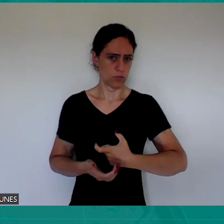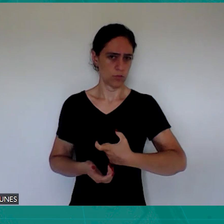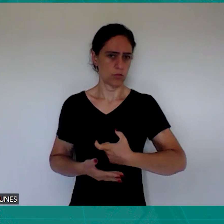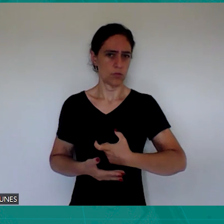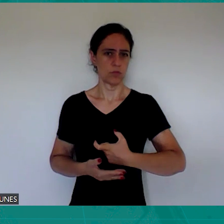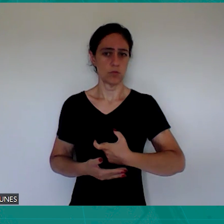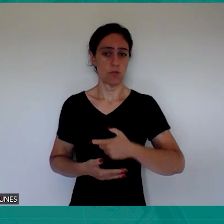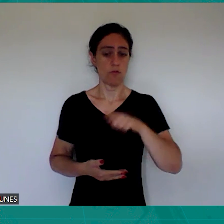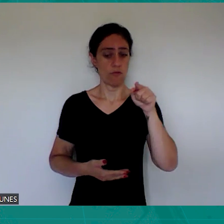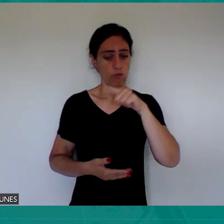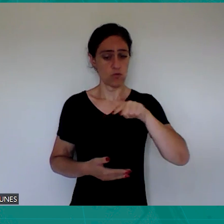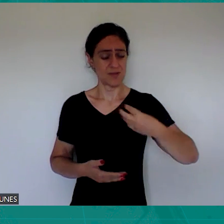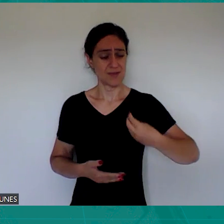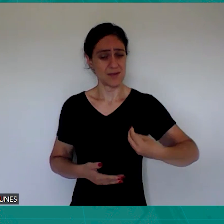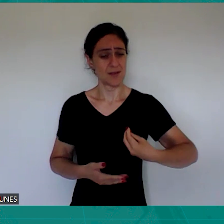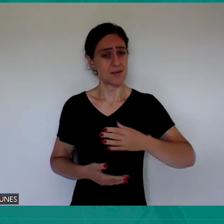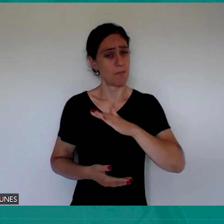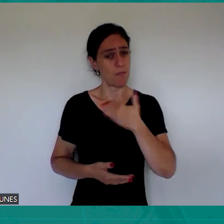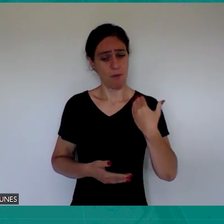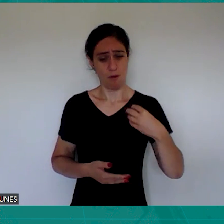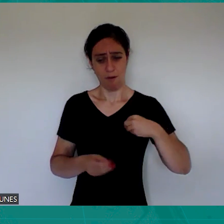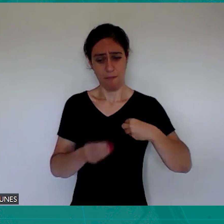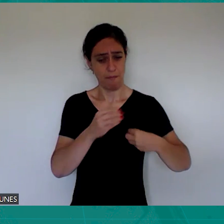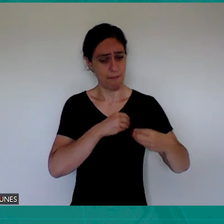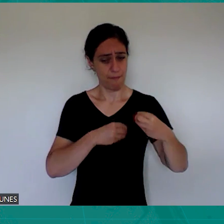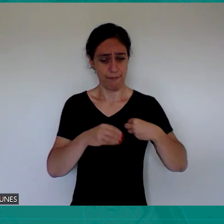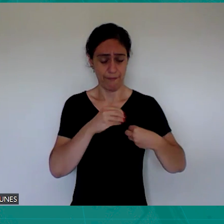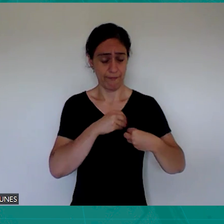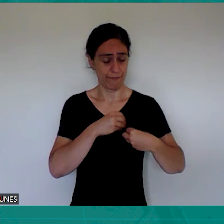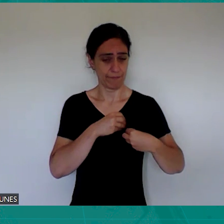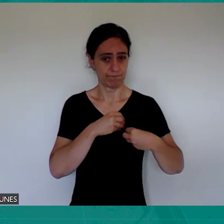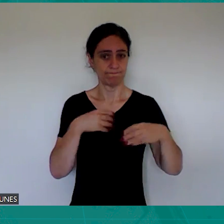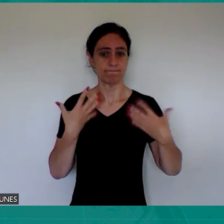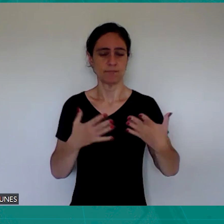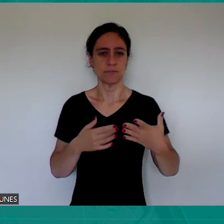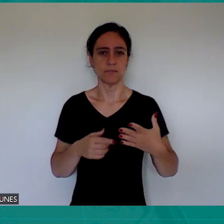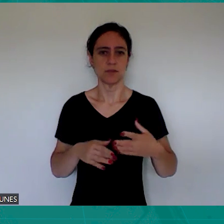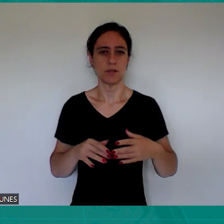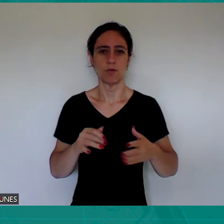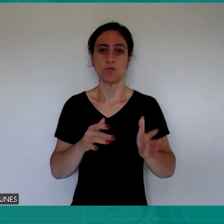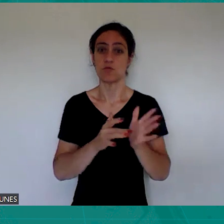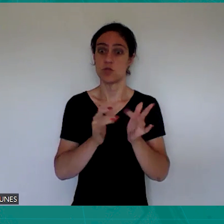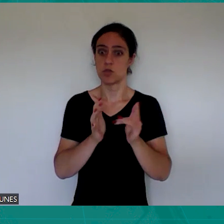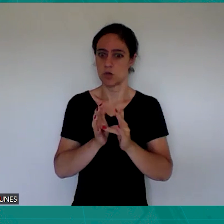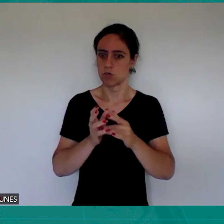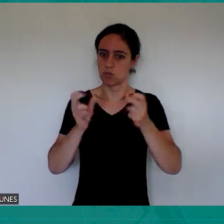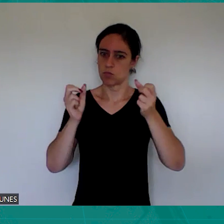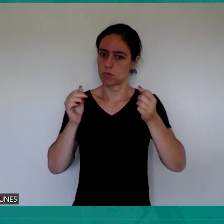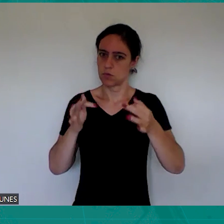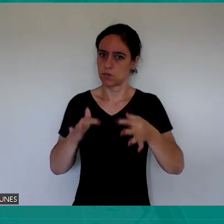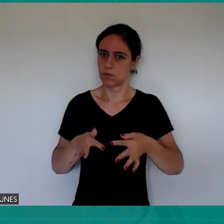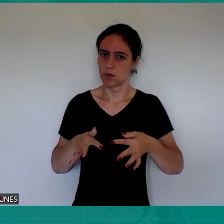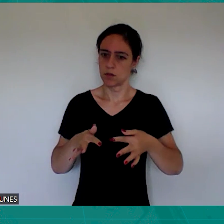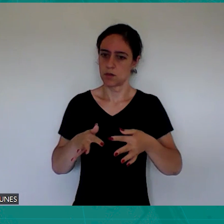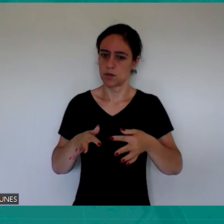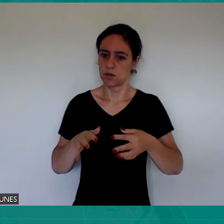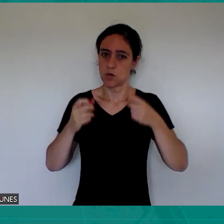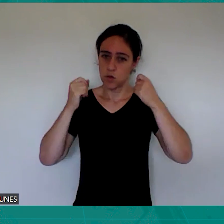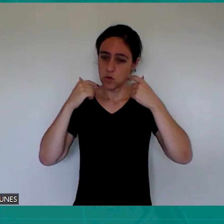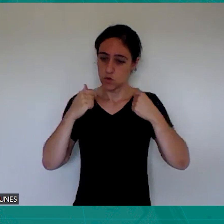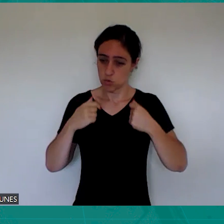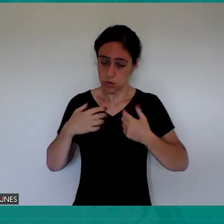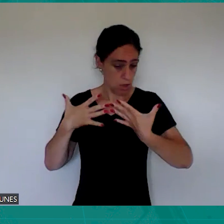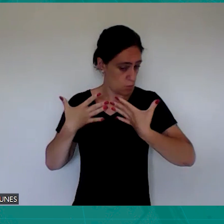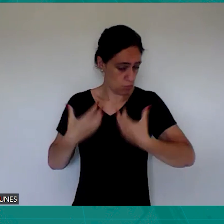pecados. Para mim, pela primeira vez, Jesus estava advertindo os judeus que rejeitavam a palavra